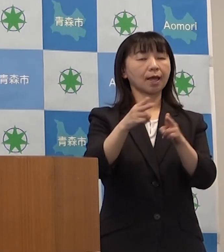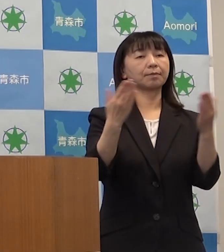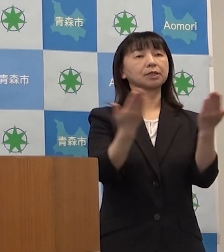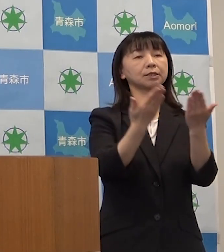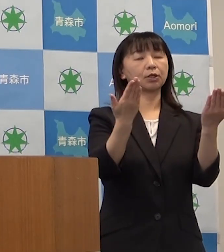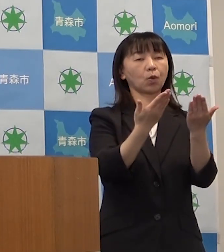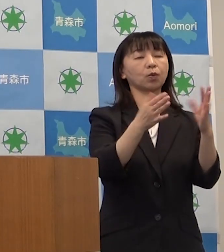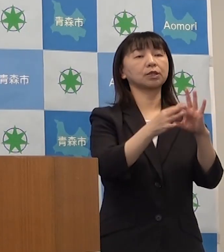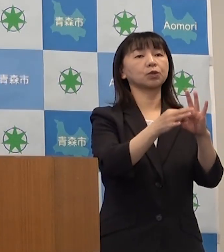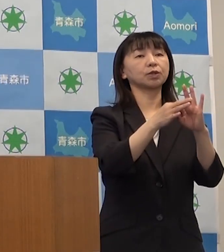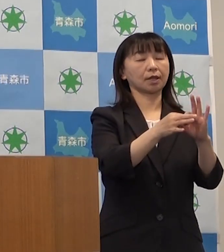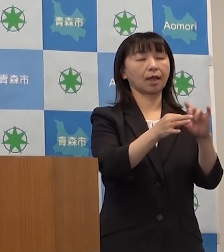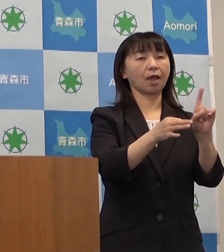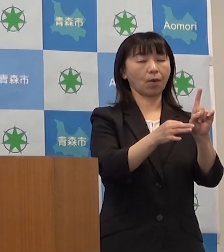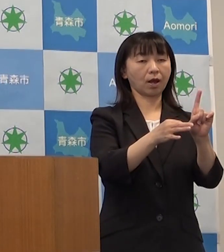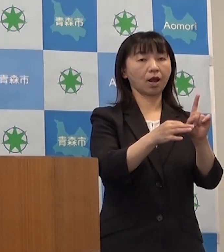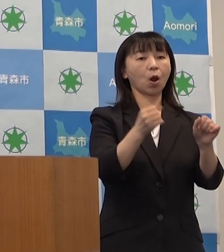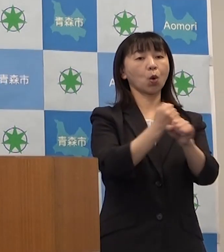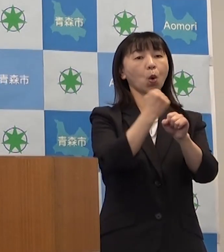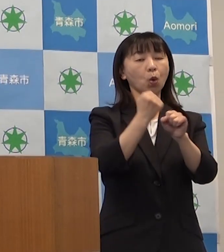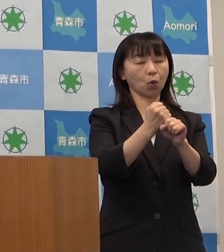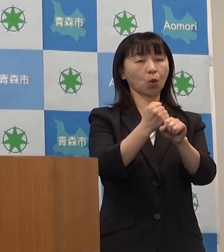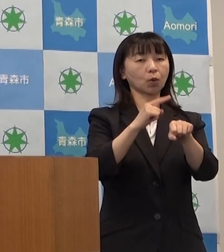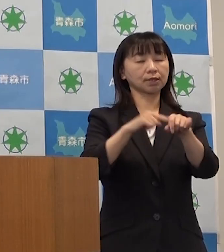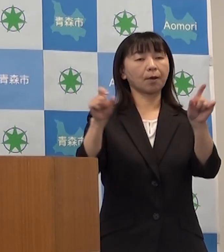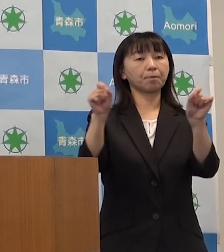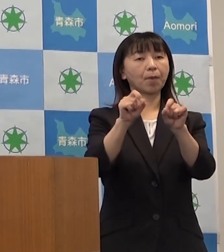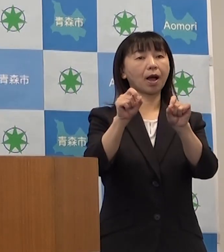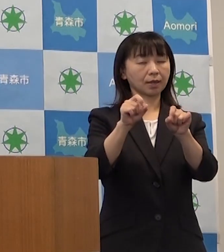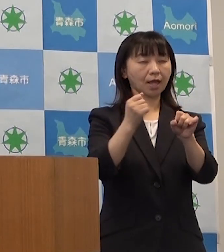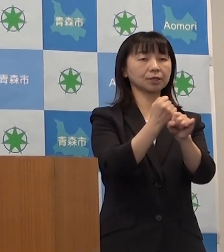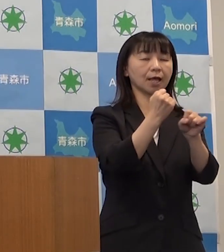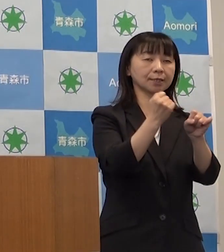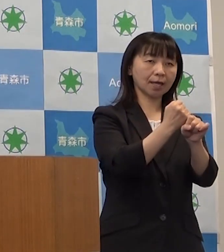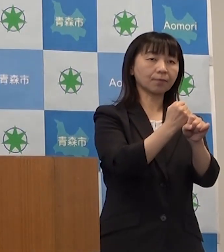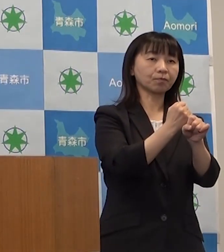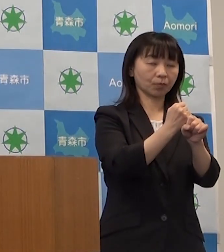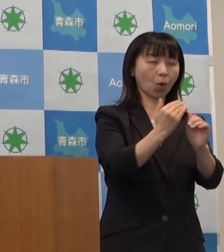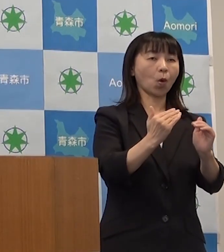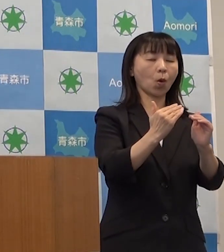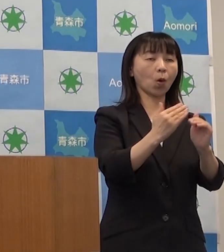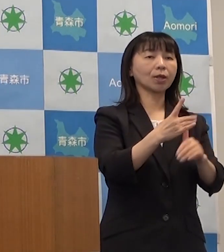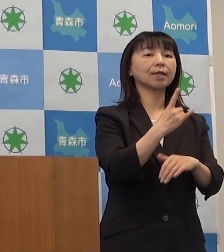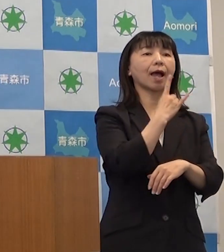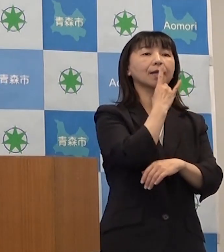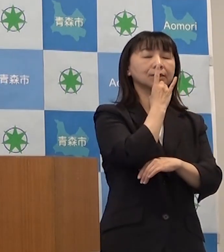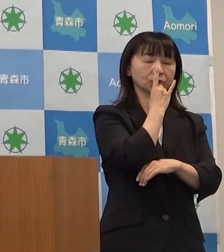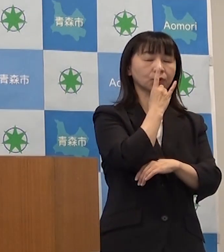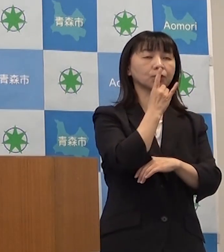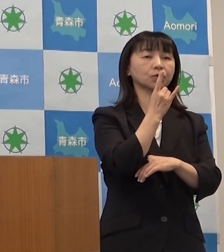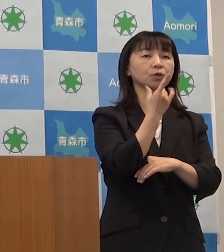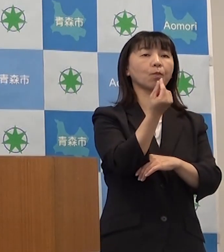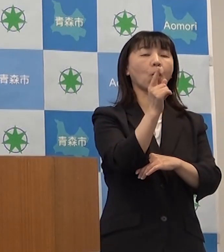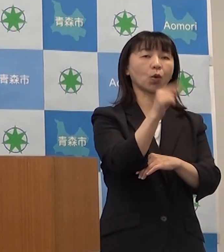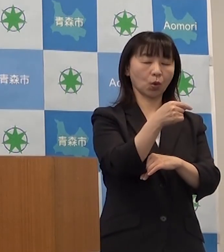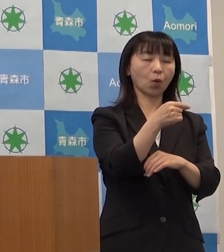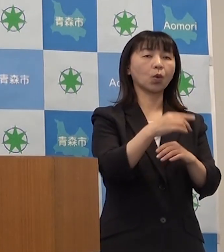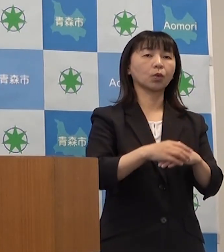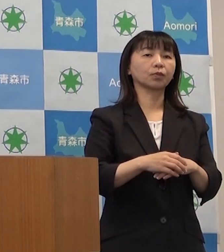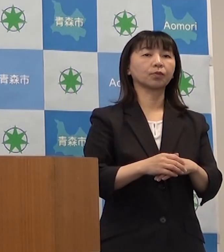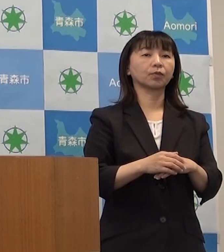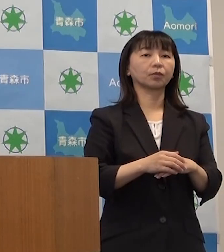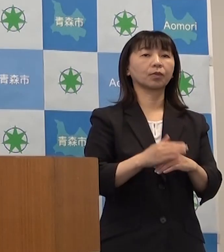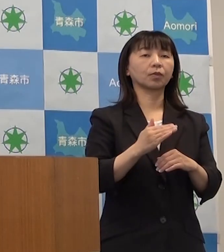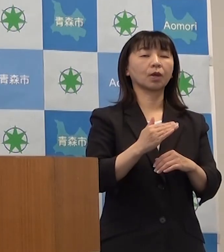、労働時間を短縮させ生産性の向上が期待されておりますワイカや、超高密